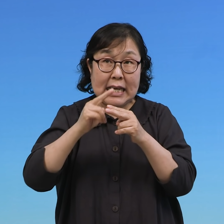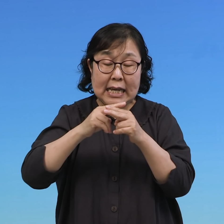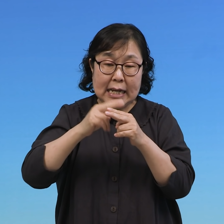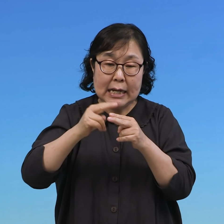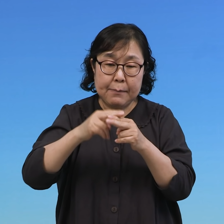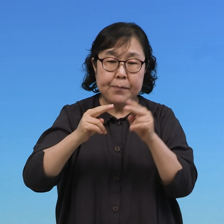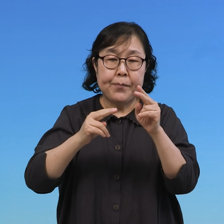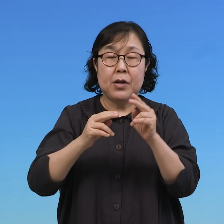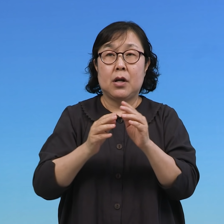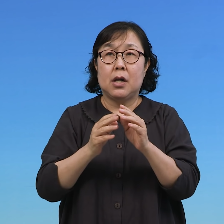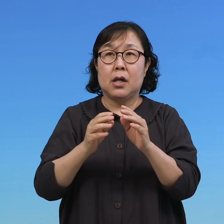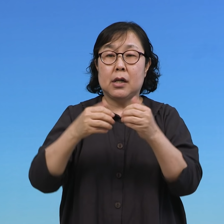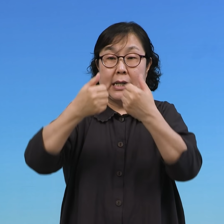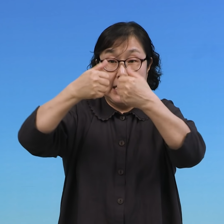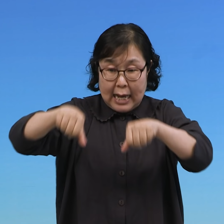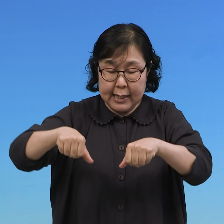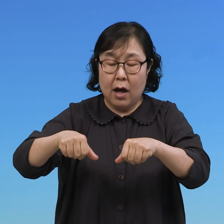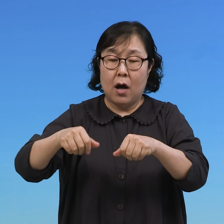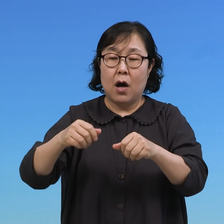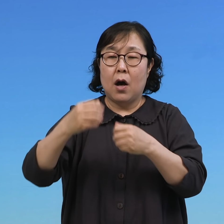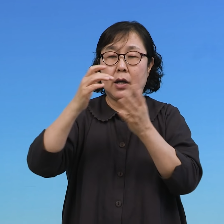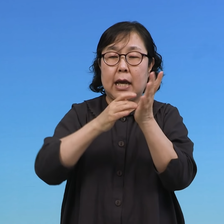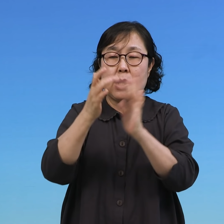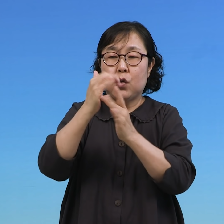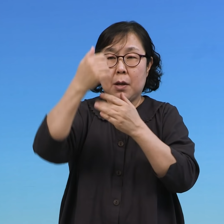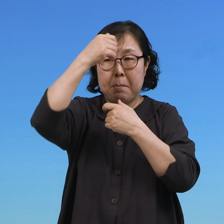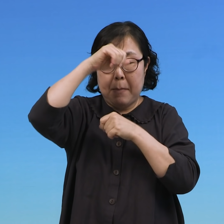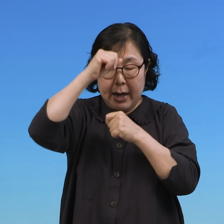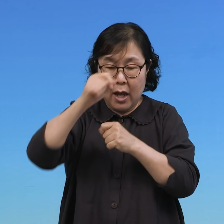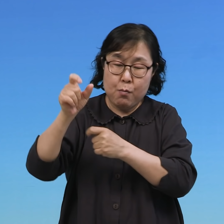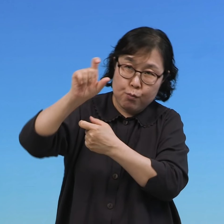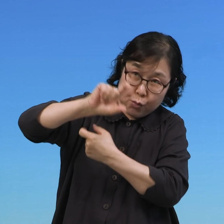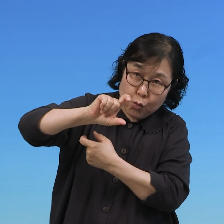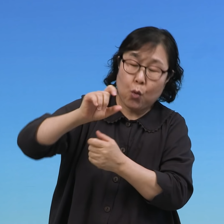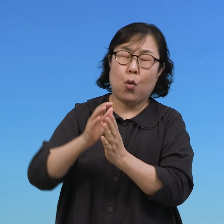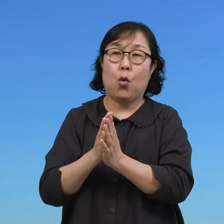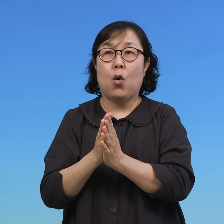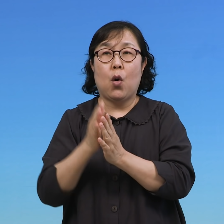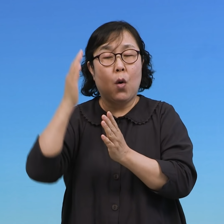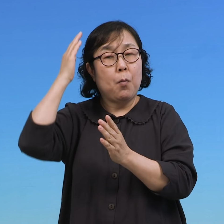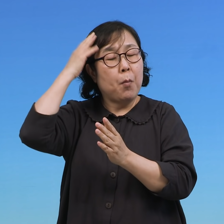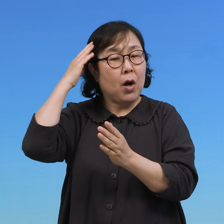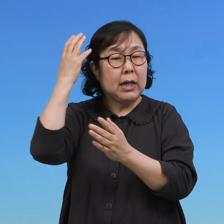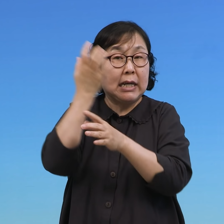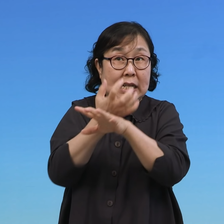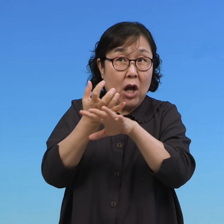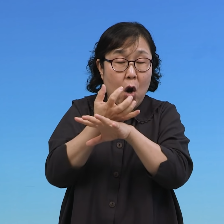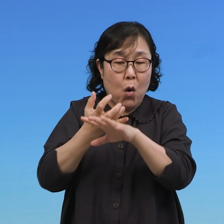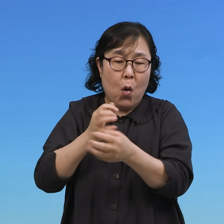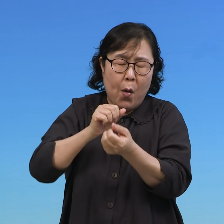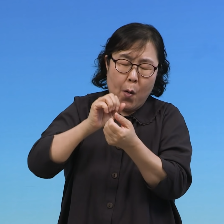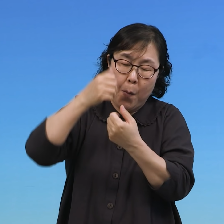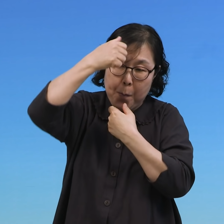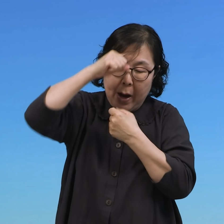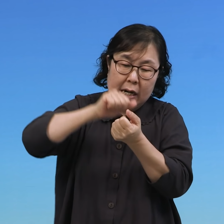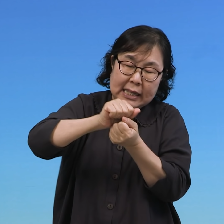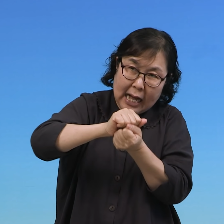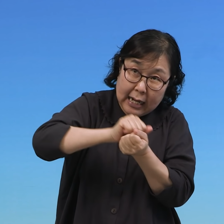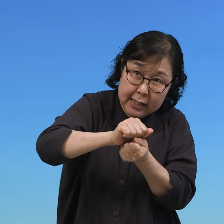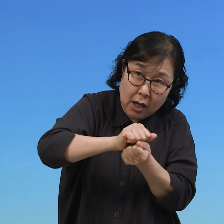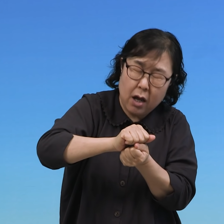근을 가져다가 예수의 발에 붓고 자기 머리털로 그의 발을 닦으니 향유 냄새가 집에 가득하더라. 모르긴